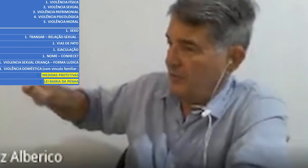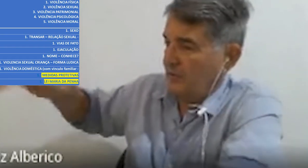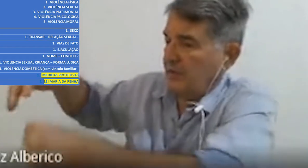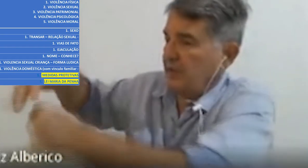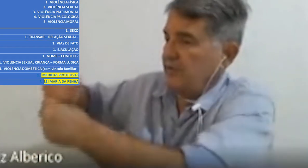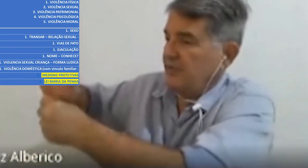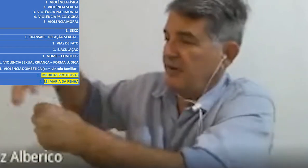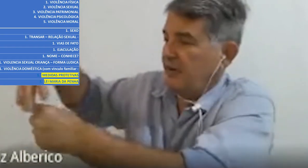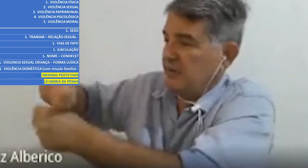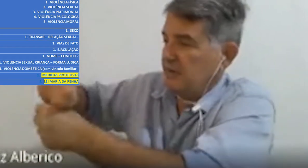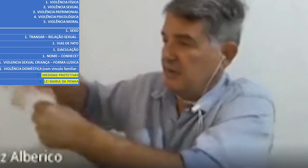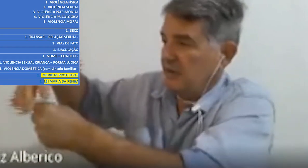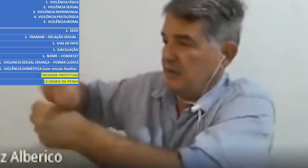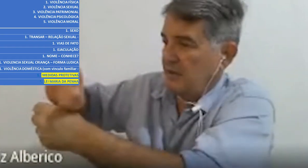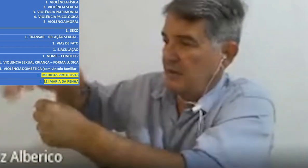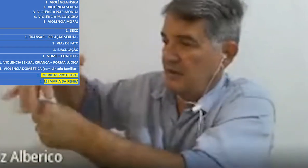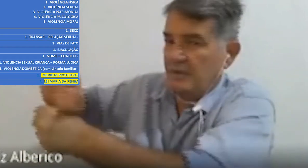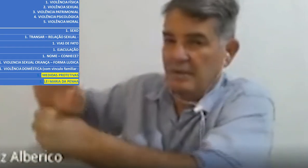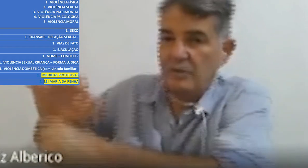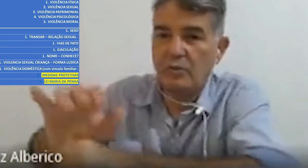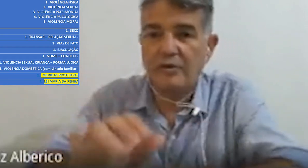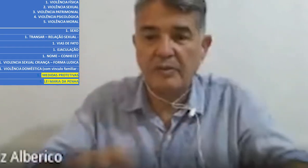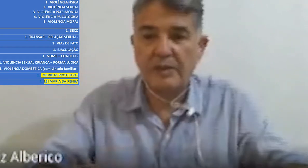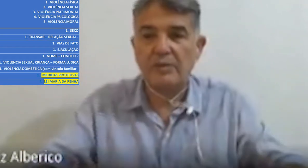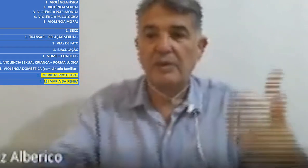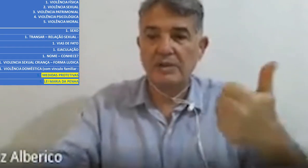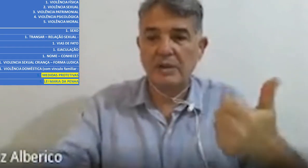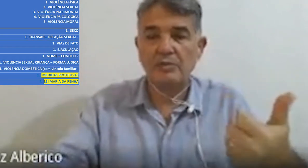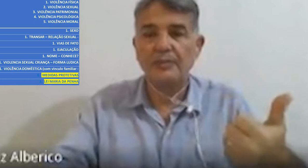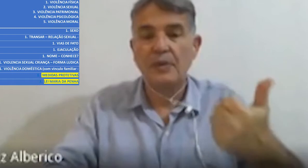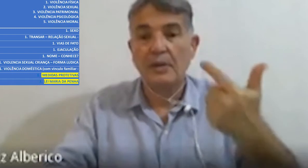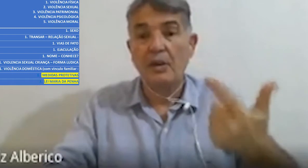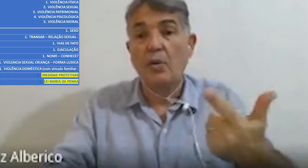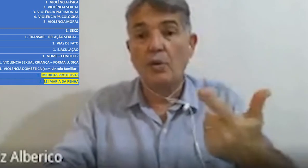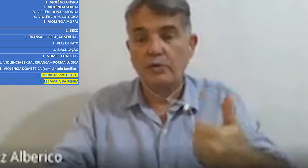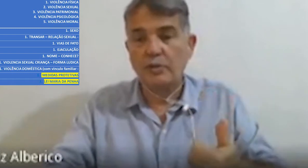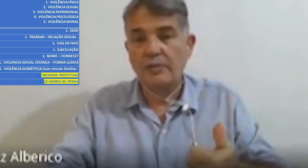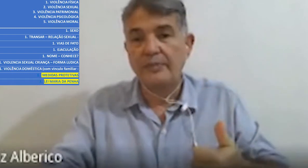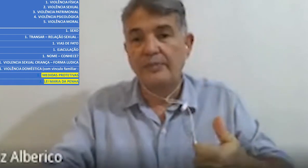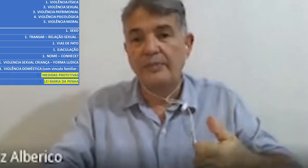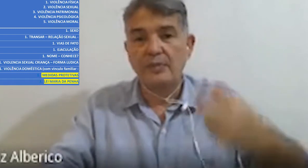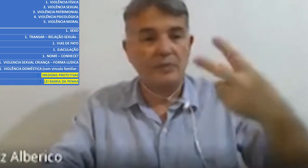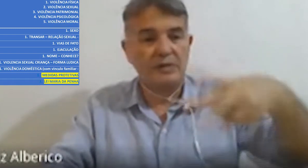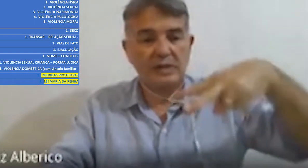E aqui você faz o movimento. Esse é um. Outro, você